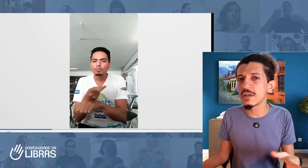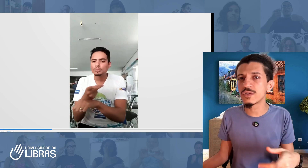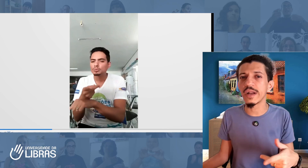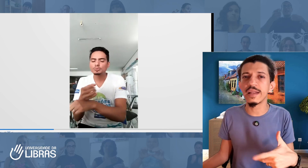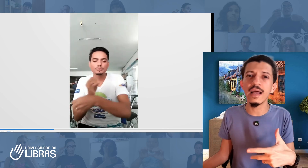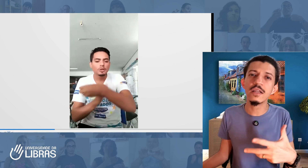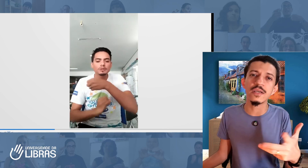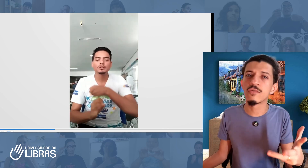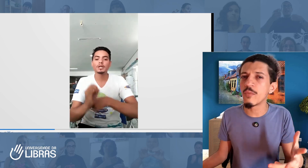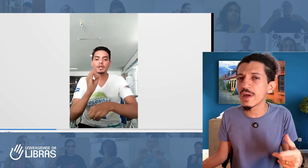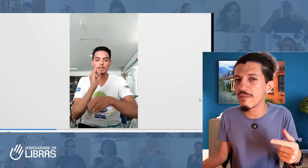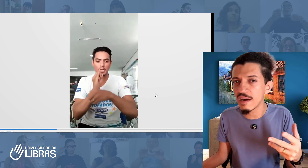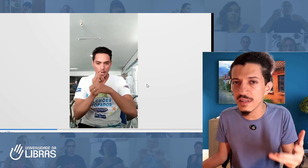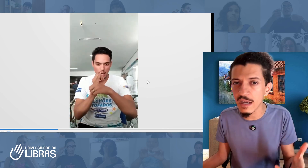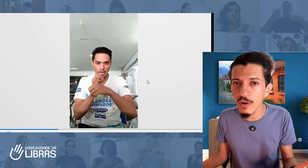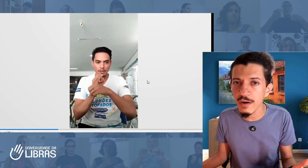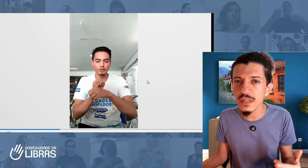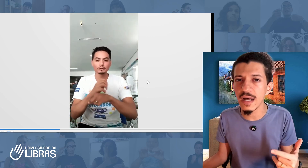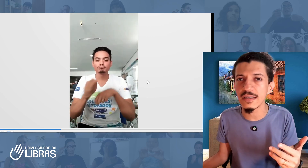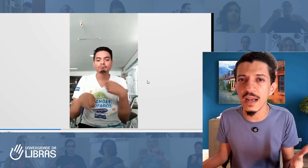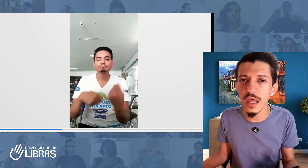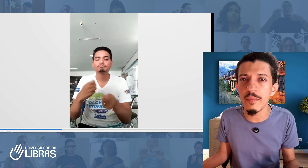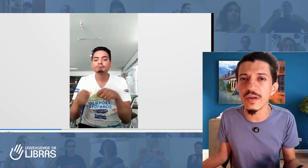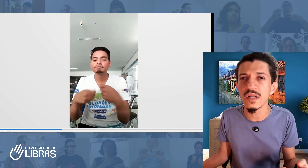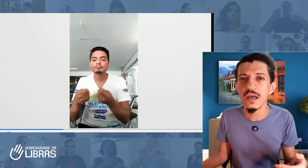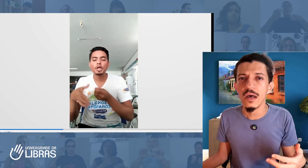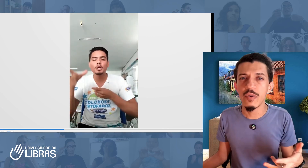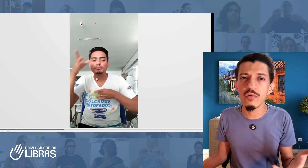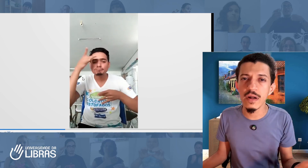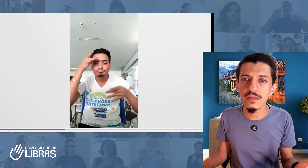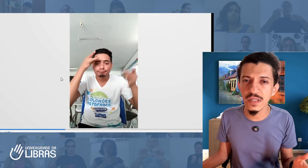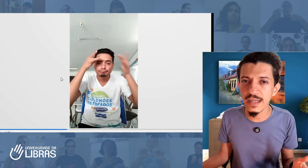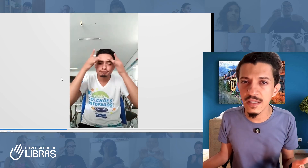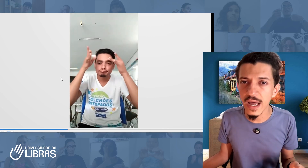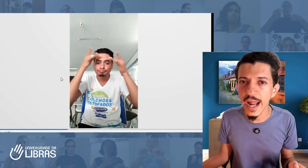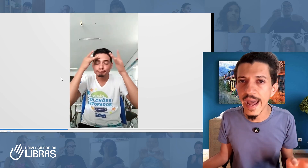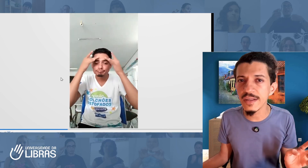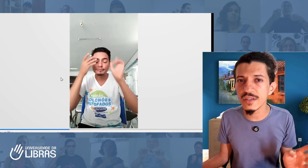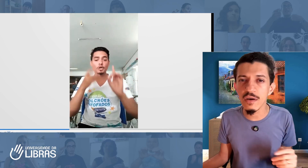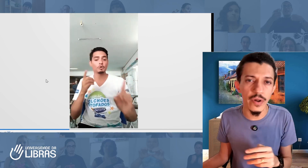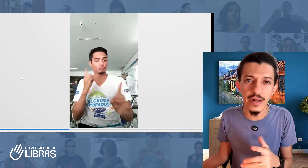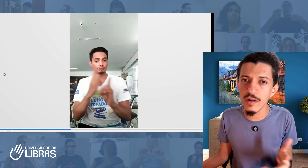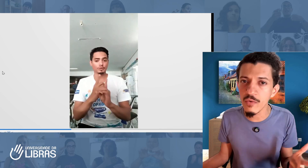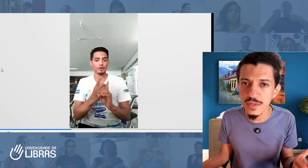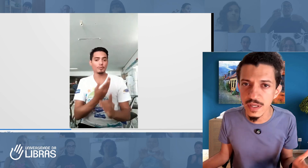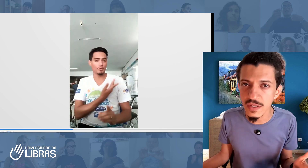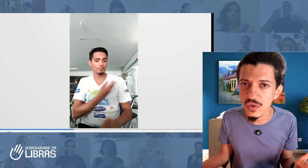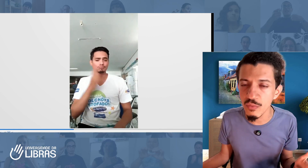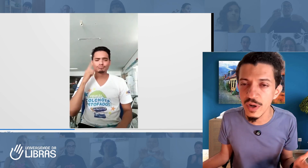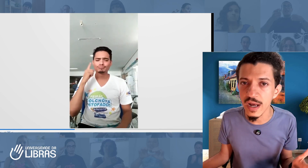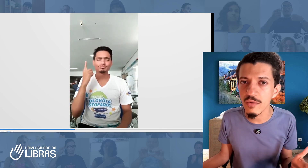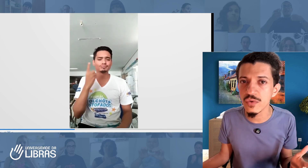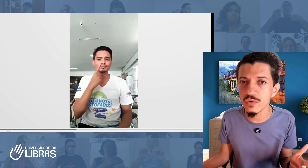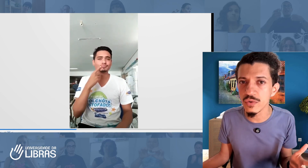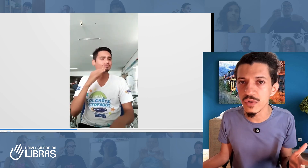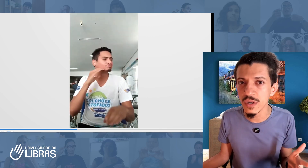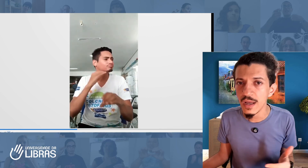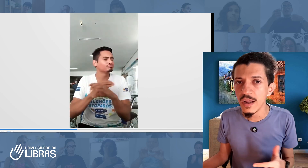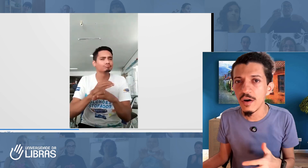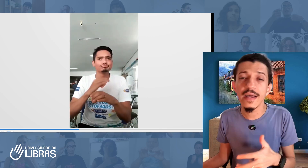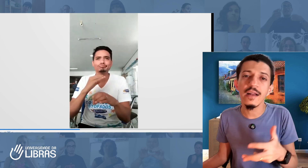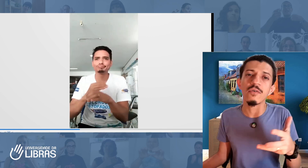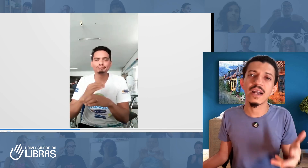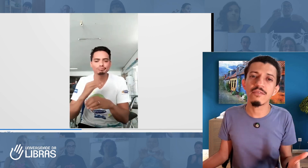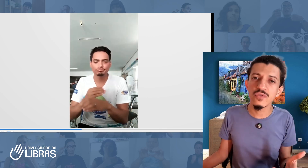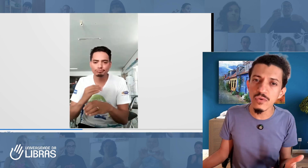contando a história dele, de como que ele ficava decorando sinais da Libras, procurando sinais na internet, decorando e não conseguia se comunicar com os surdos. Na